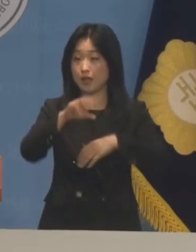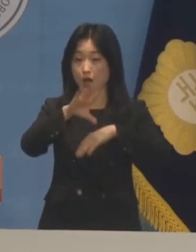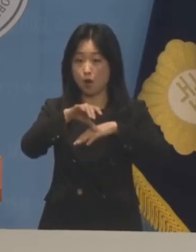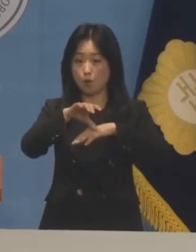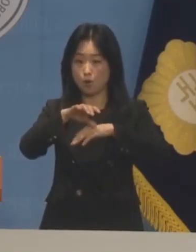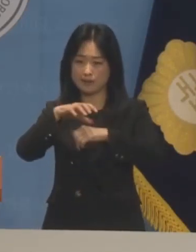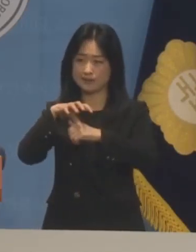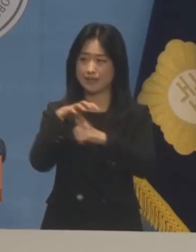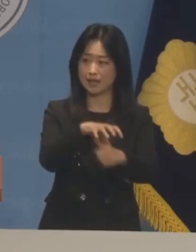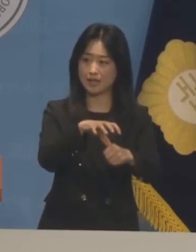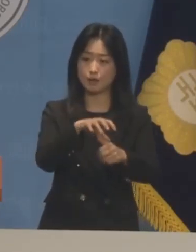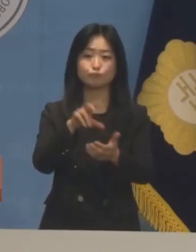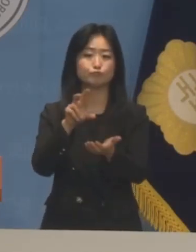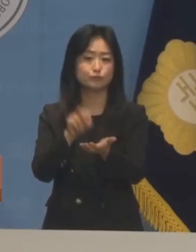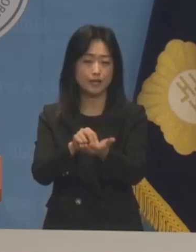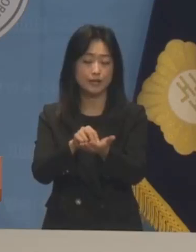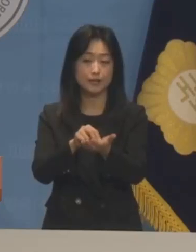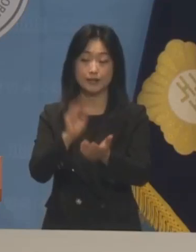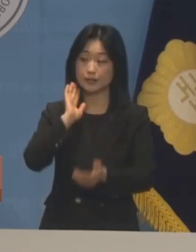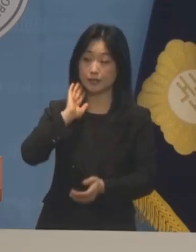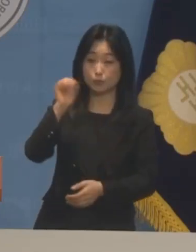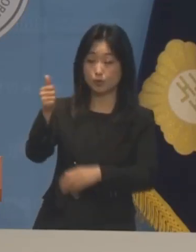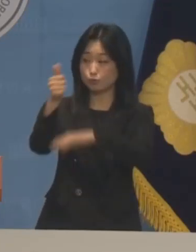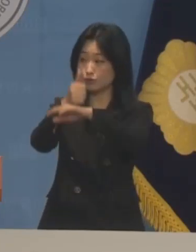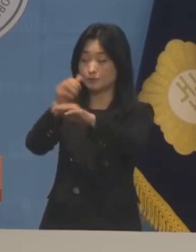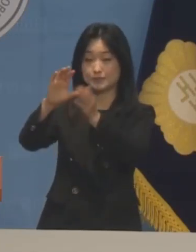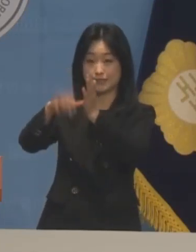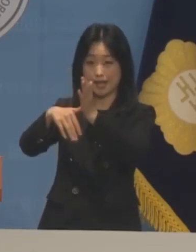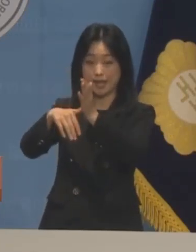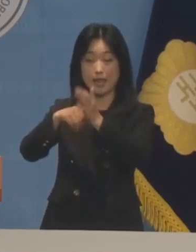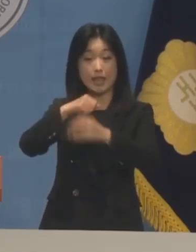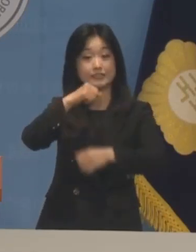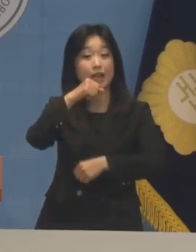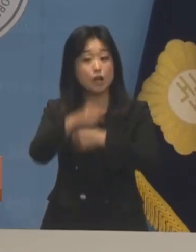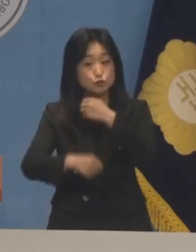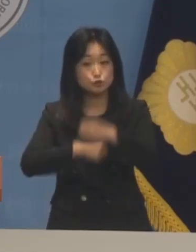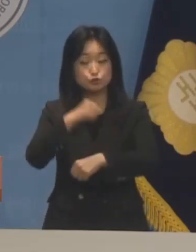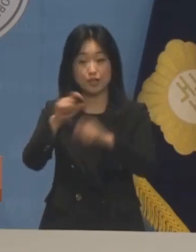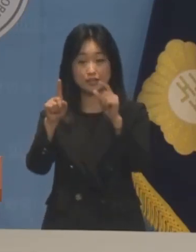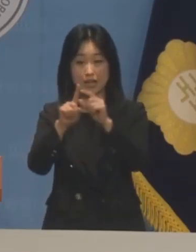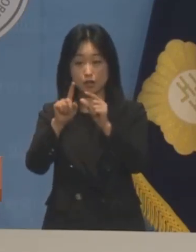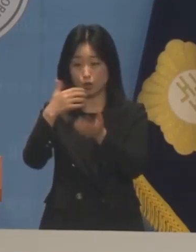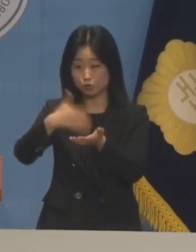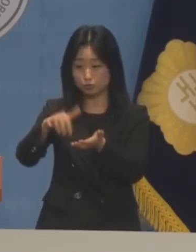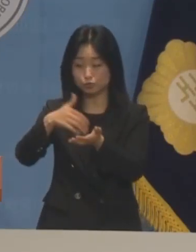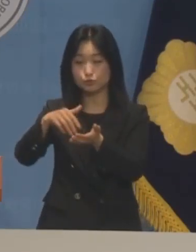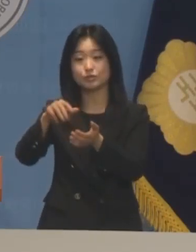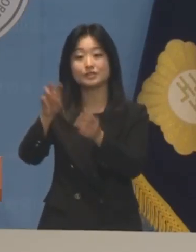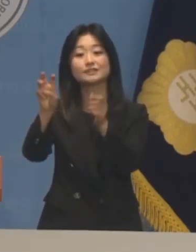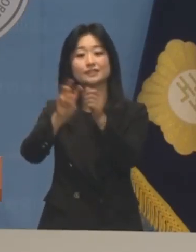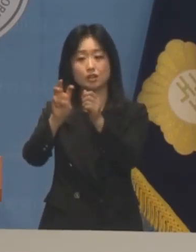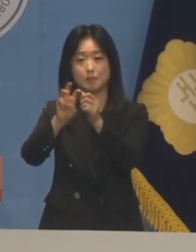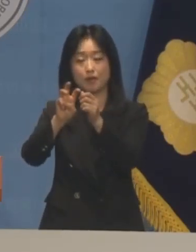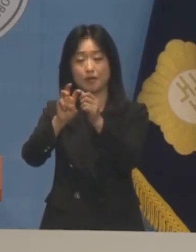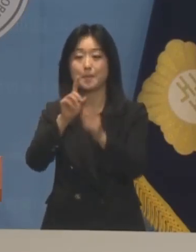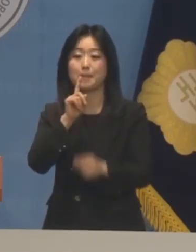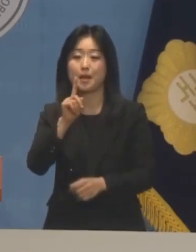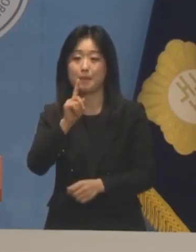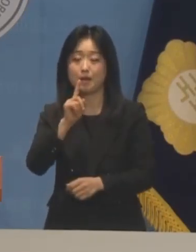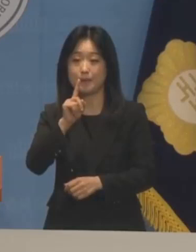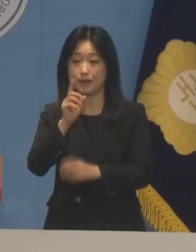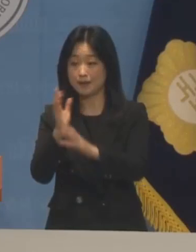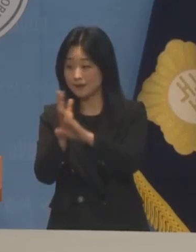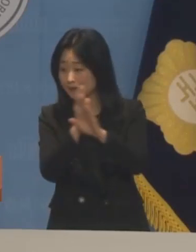탄압, 대통령은 취임식에서 자유라는 단어를 30번 이상을 말했지만